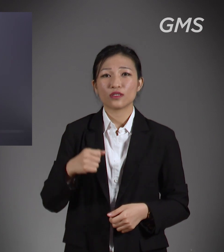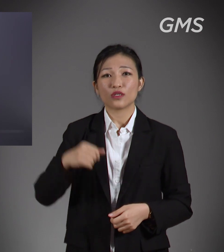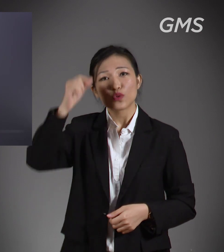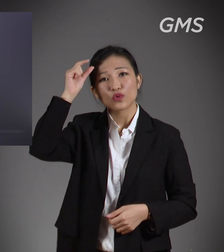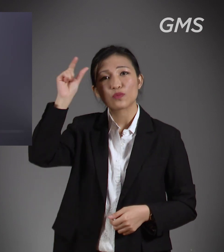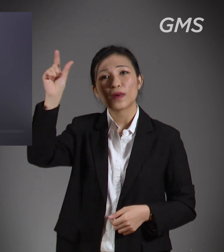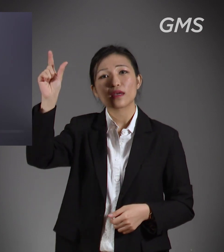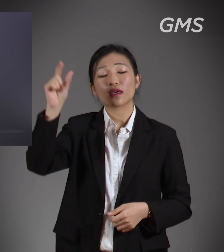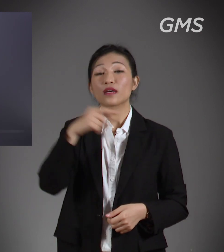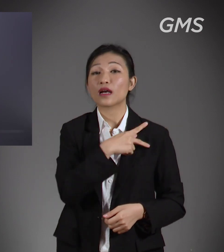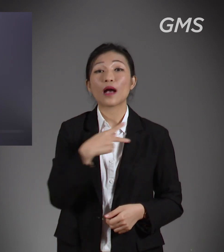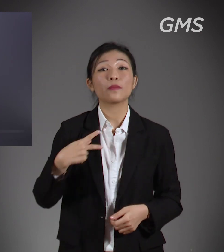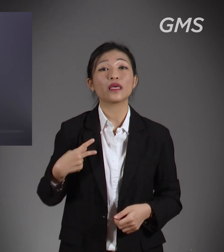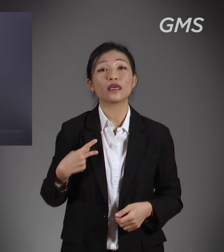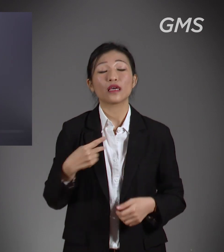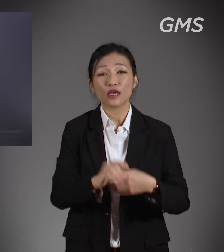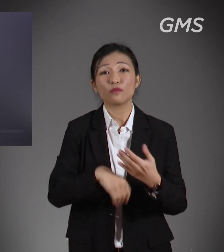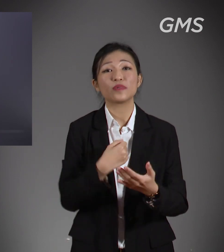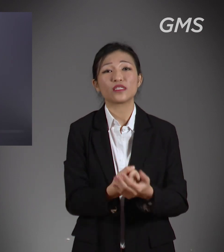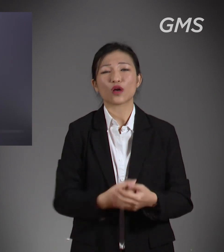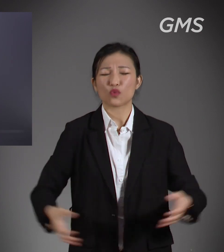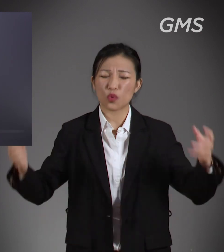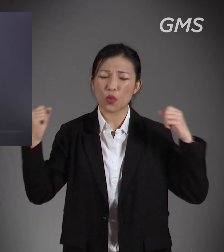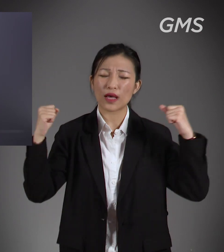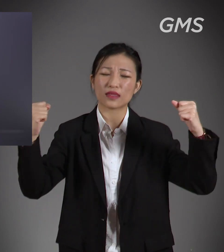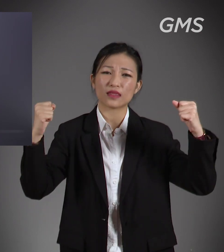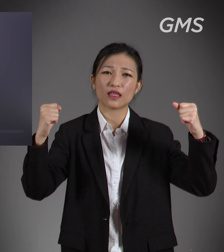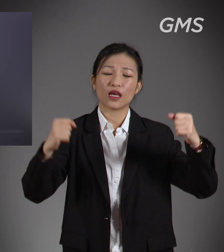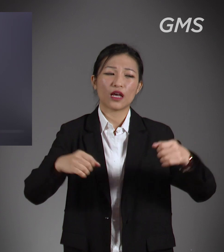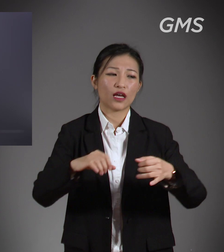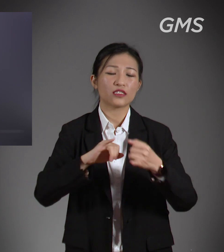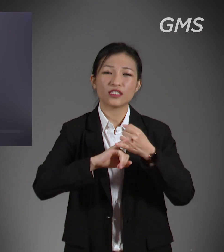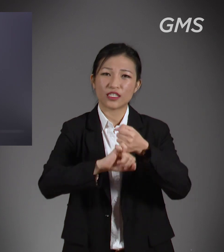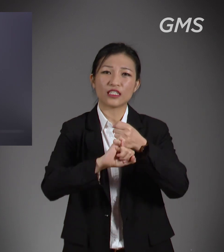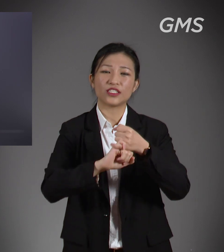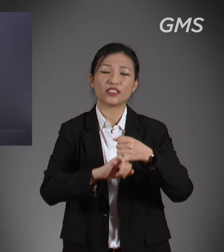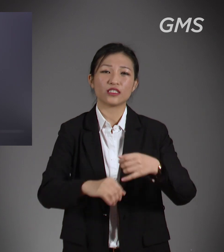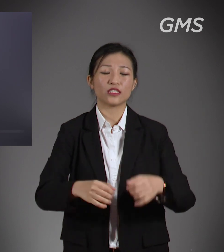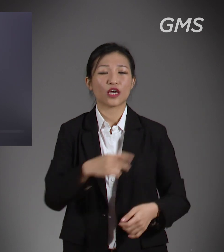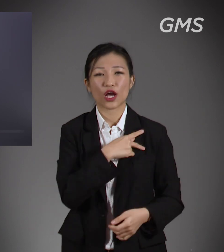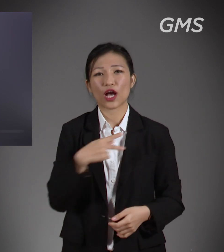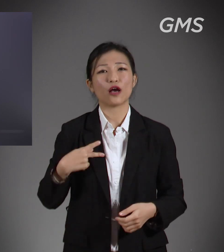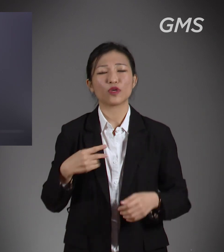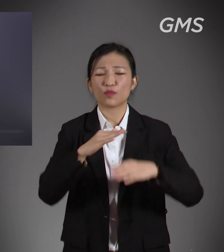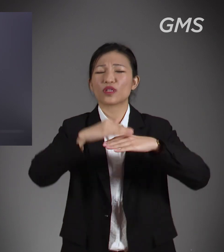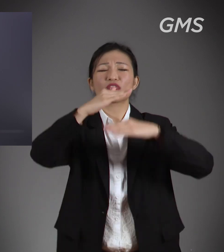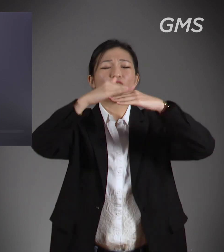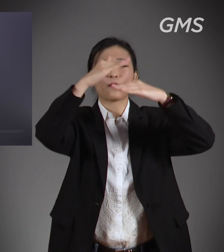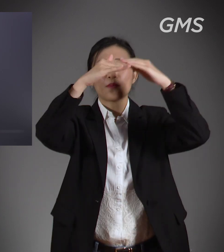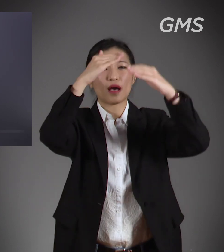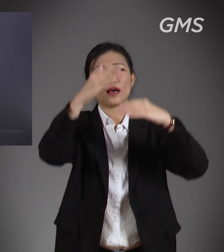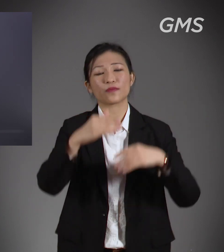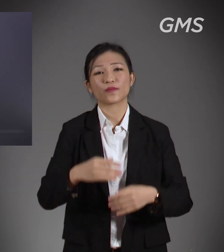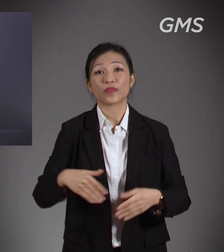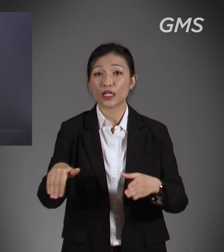dikuatkan, komitmen kami kepadamu Tuhan semakin ditambah. Terpujilah nama-Mu Tuhan. Terima